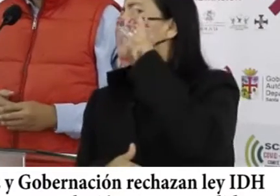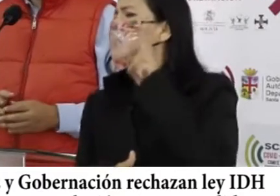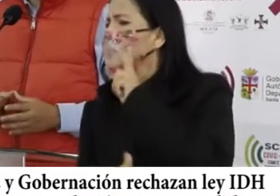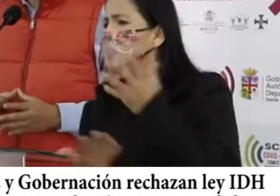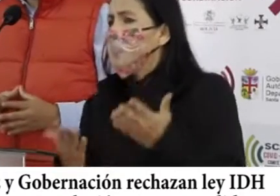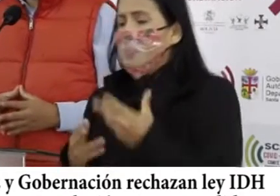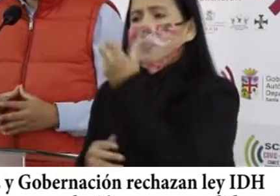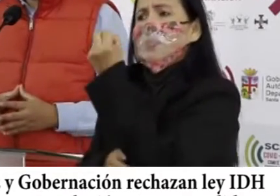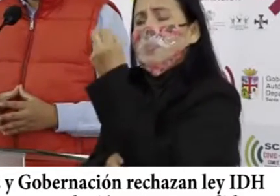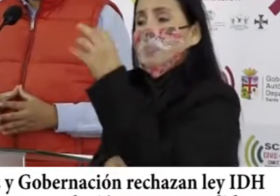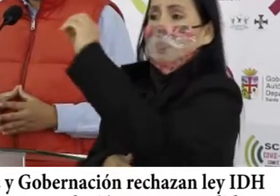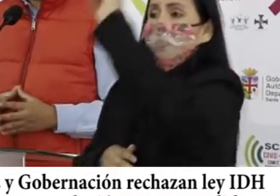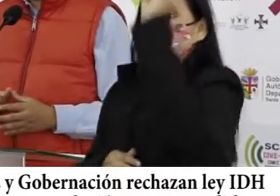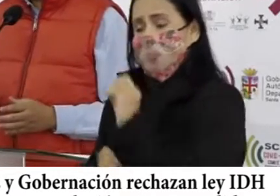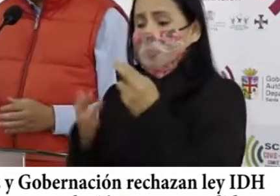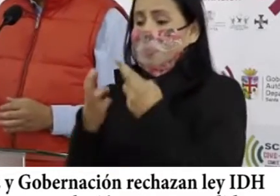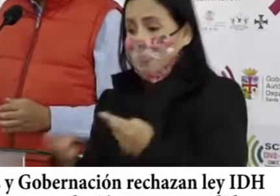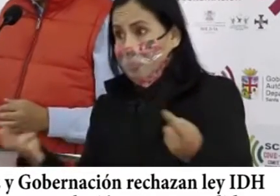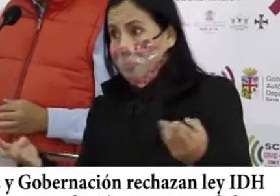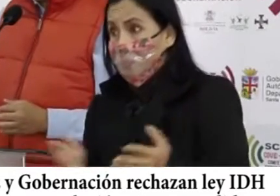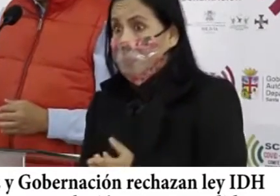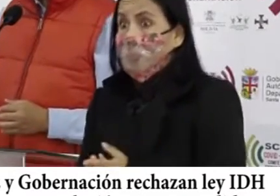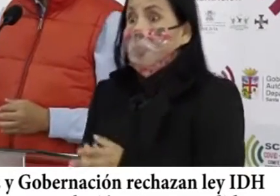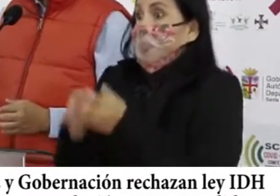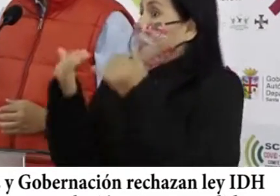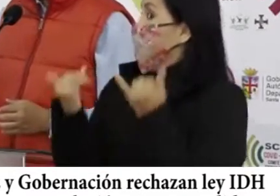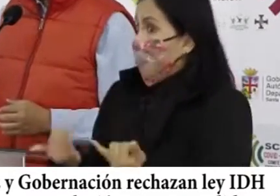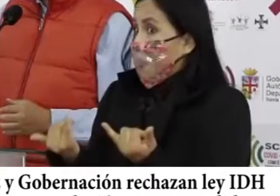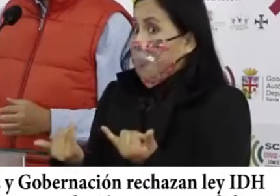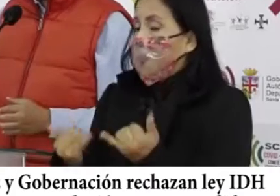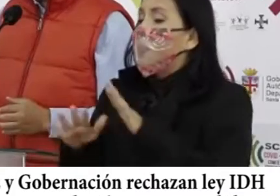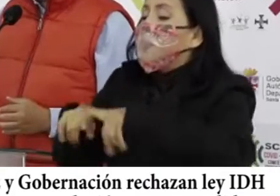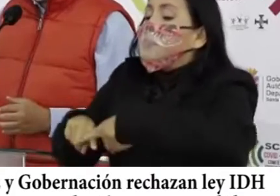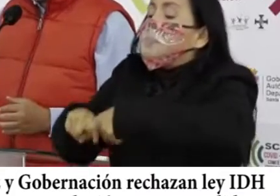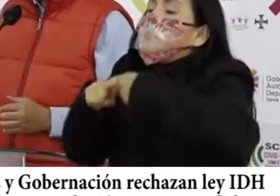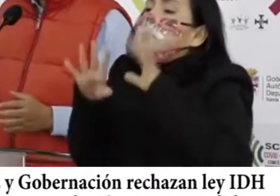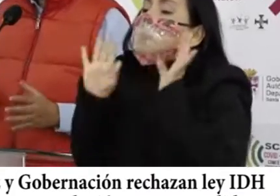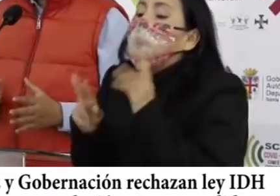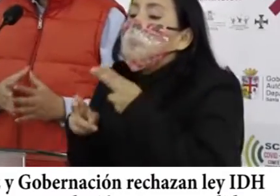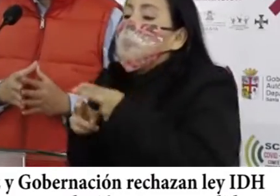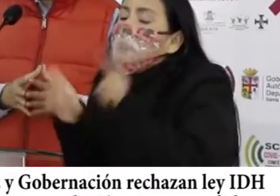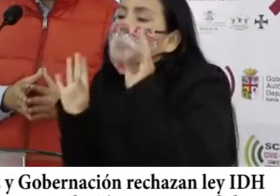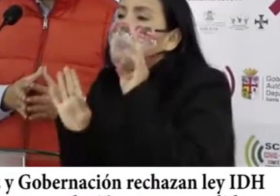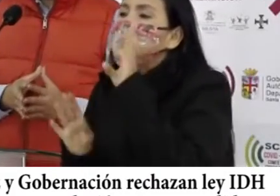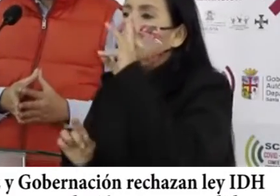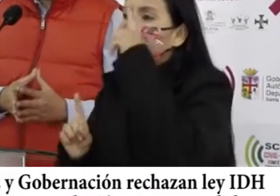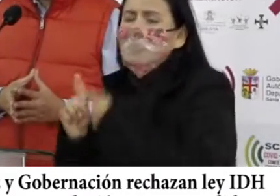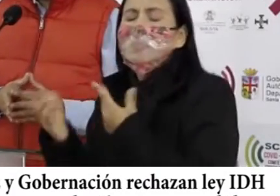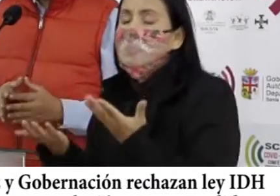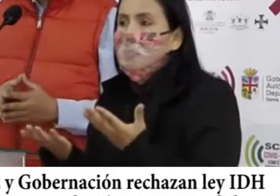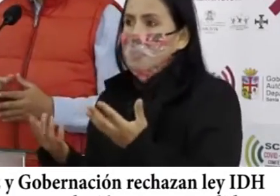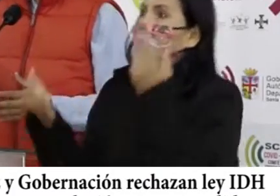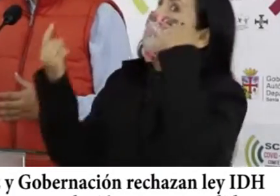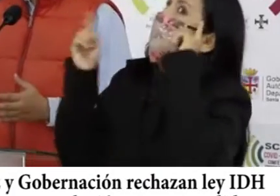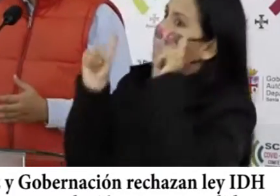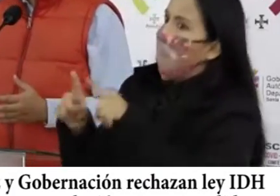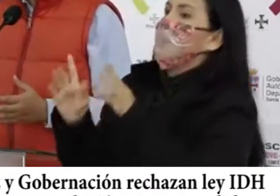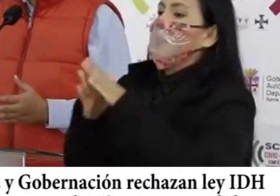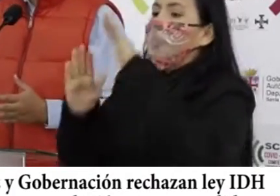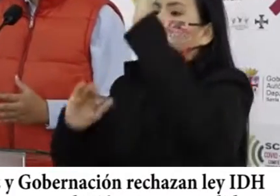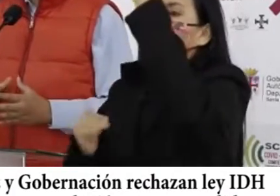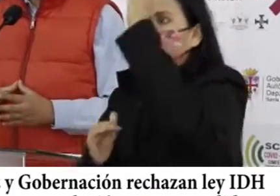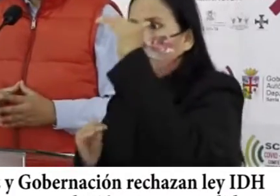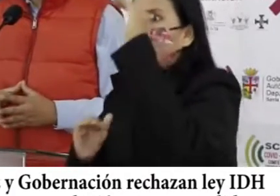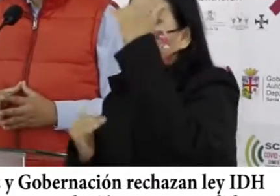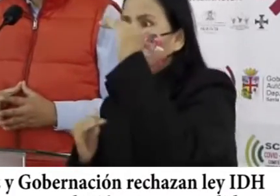Morales del 12% de los recursos. Y esta suspensión temporal va a coincidir con la